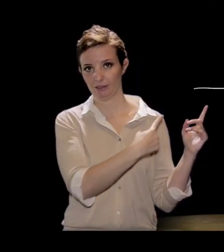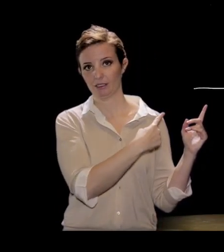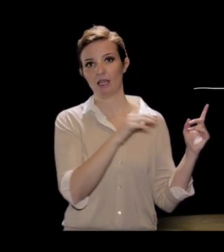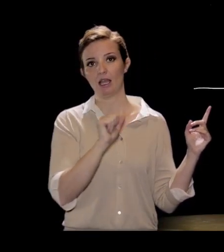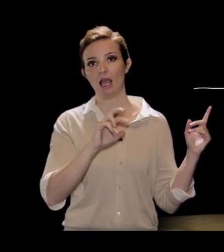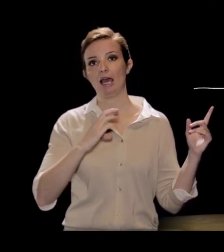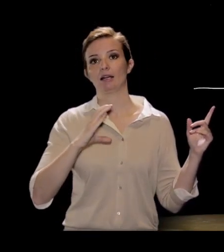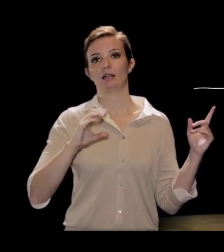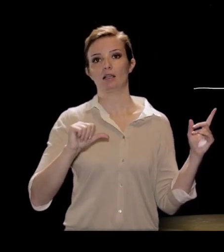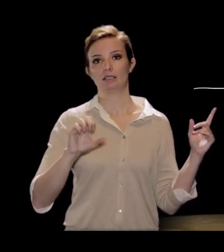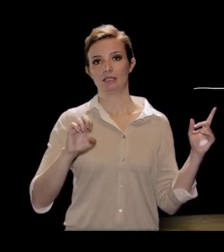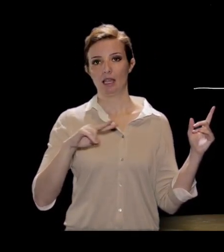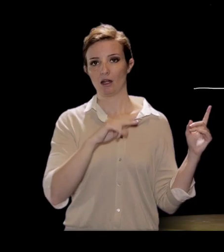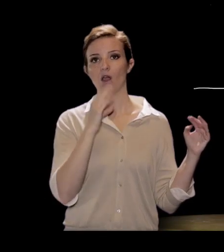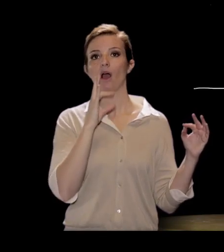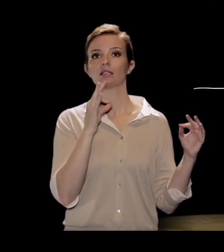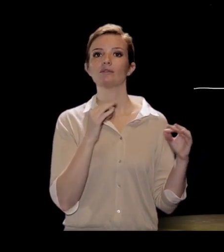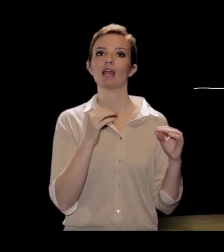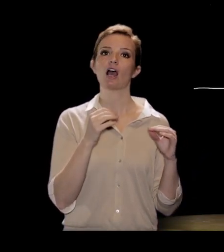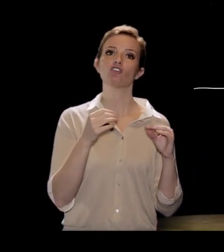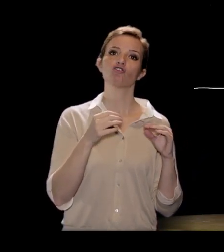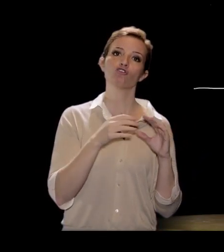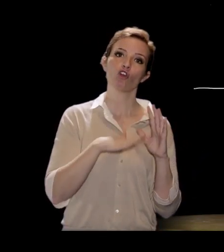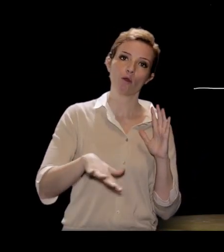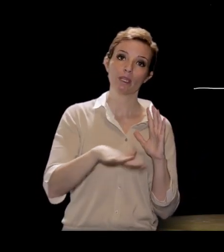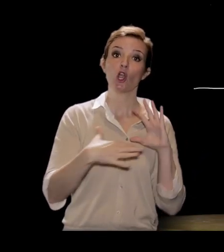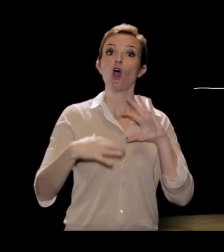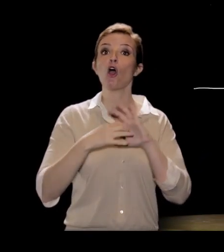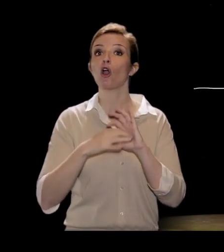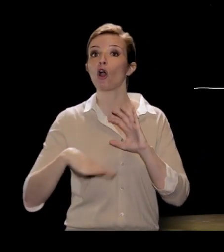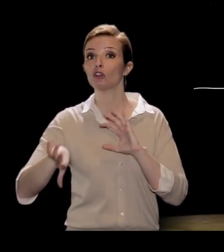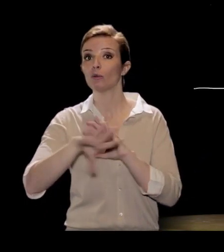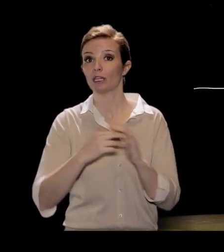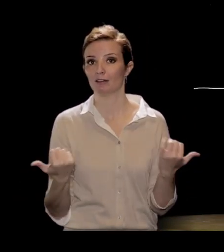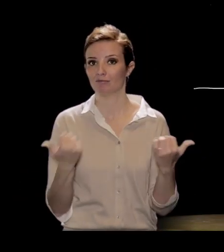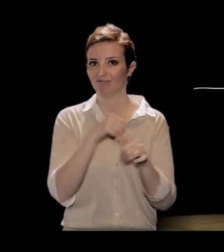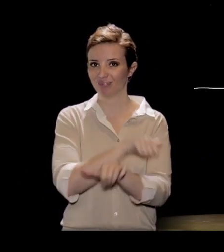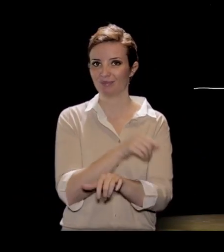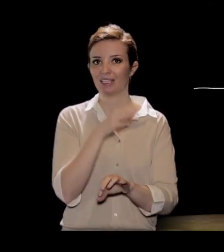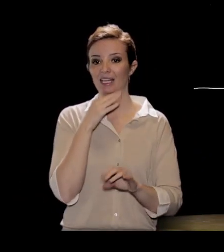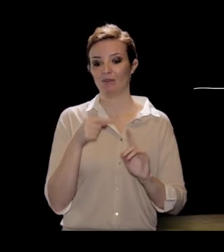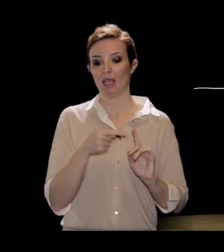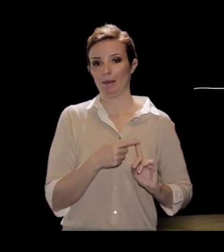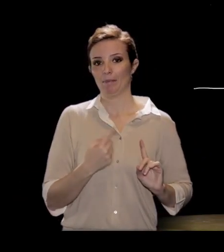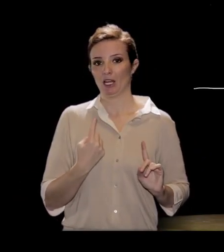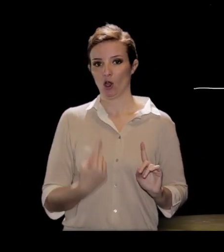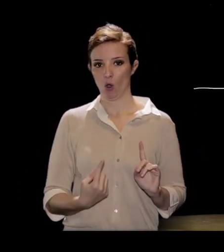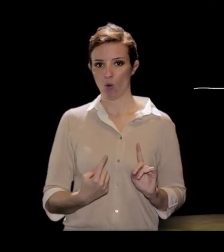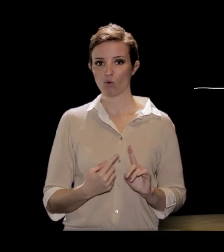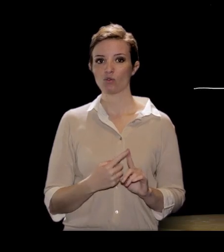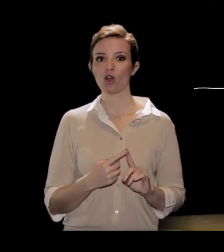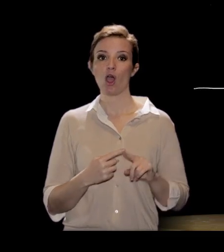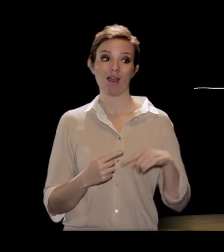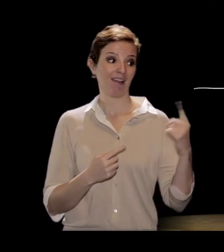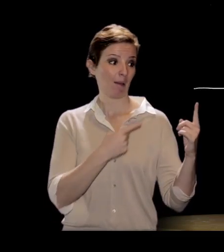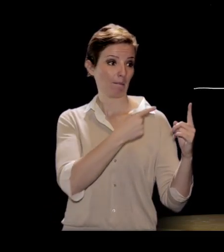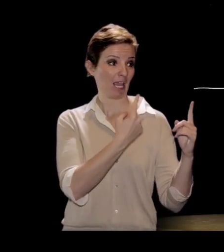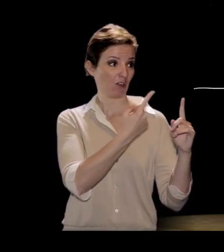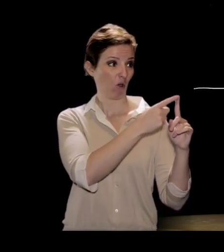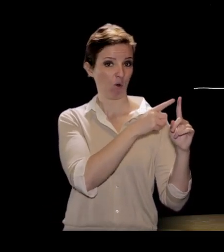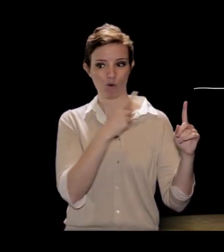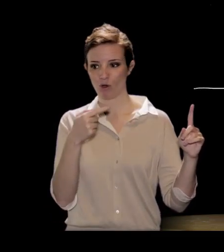Si scambiano, come sappiamo, dominio e codominio, infatti questo valore corrisponderà a meno 1, questo valore corrisponderà a più 1,